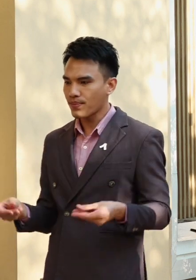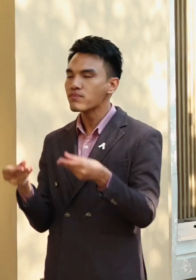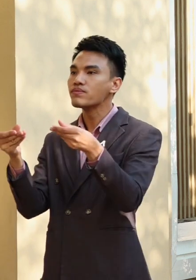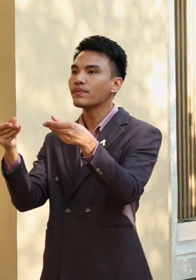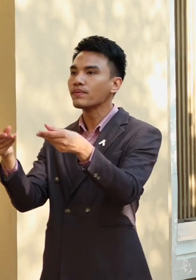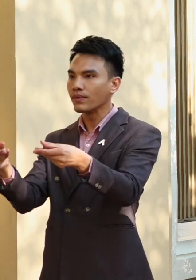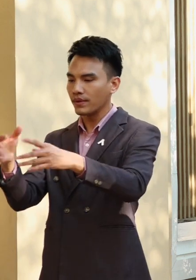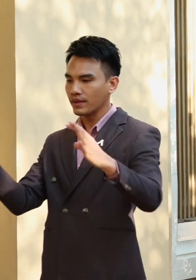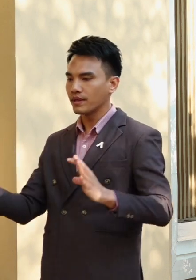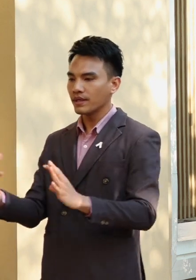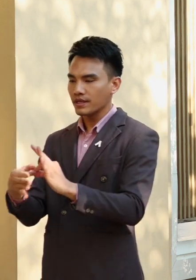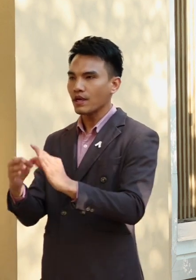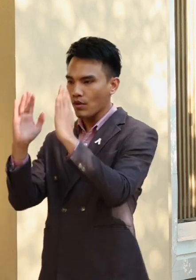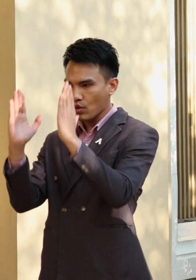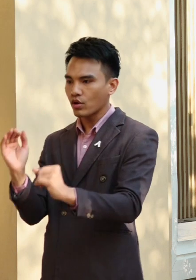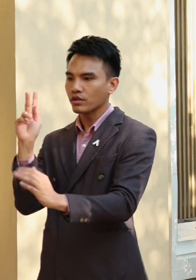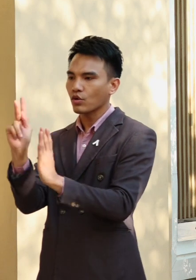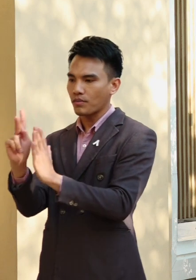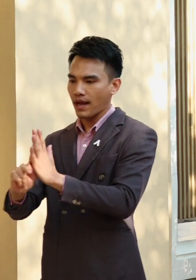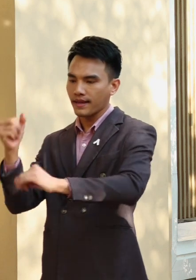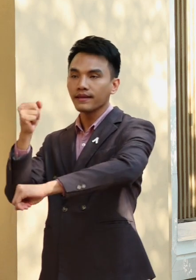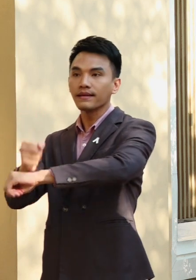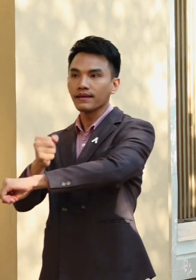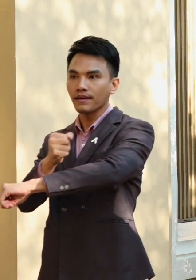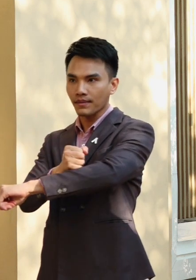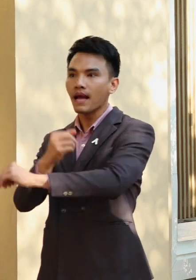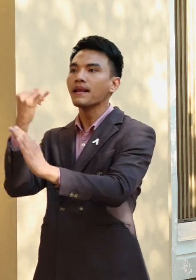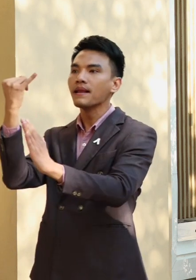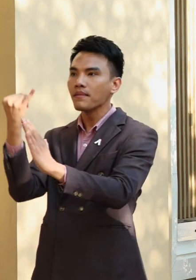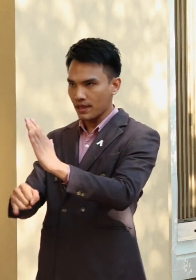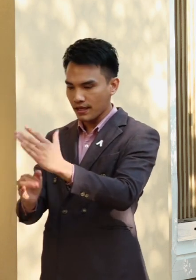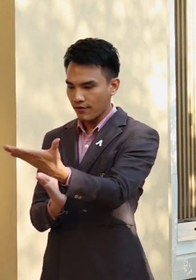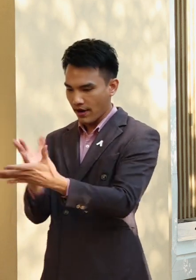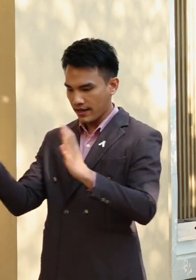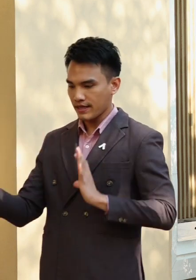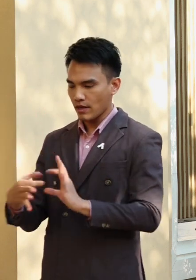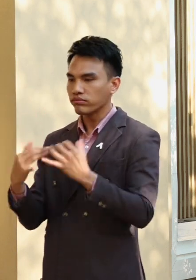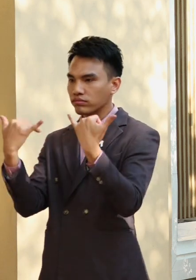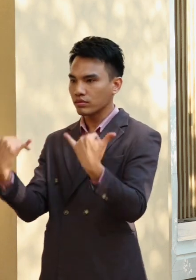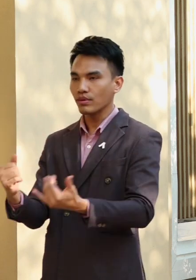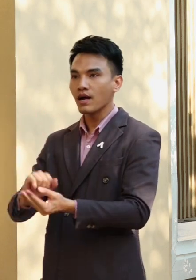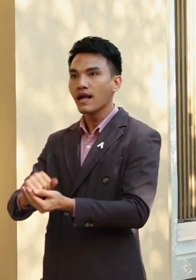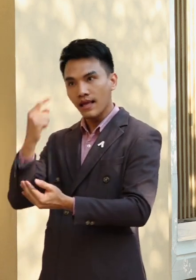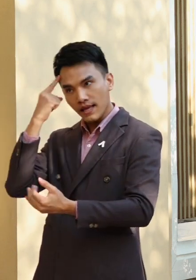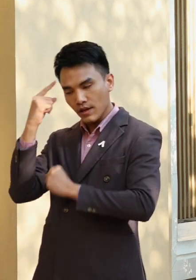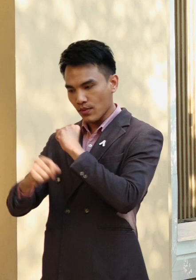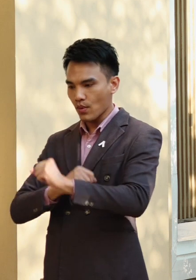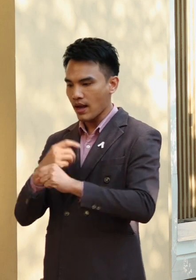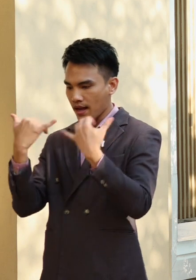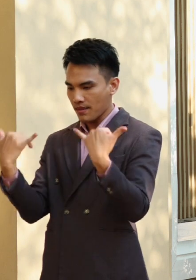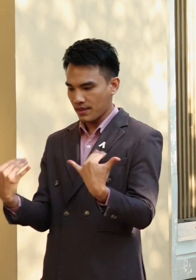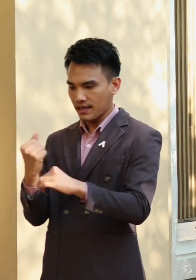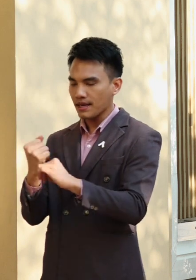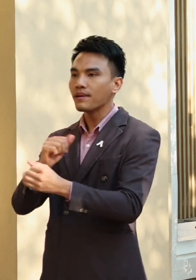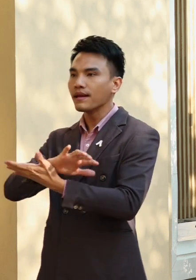ส่งรายงานเกี่ยวกับการค้ามนุษย์นะครับให้กับทางหน่วยงานต่างประเทศที่เกี่ยวข้องนะครับคาดว่าปลายปีนี้น่าจะเสร็จแล้ว